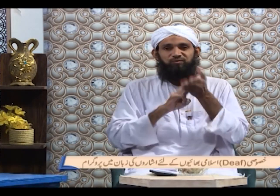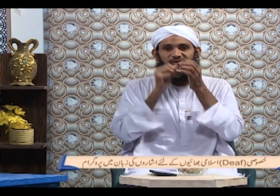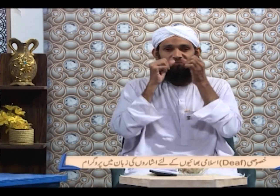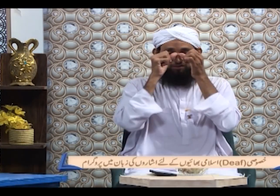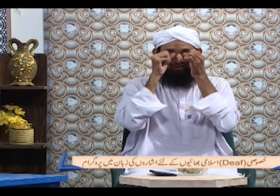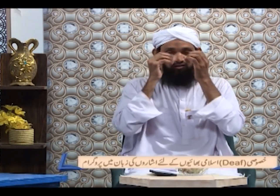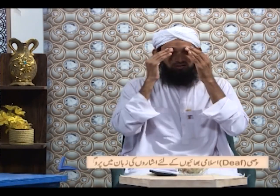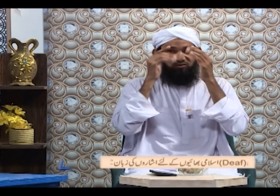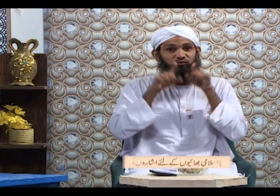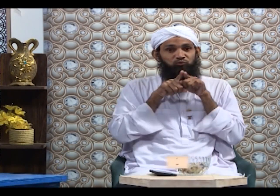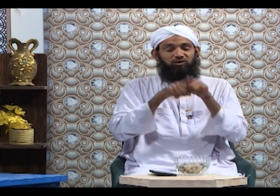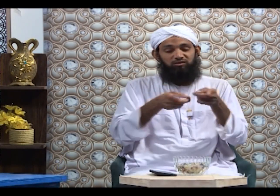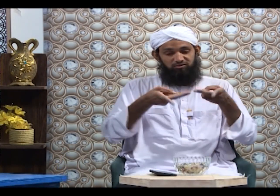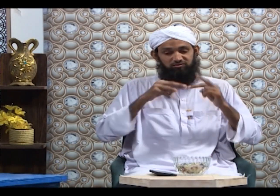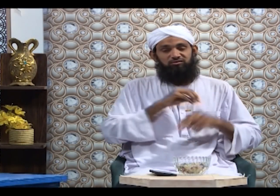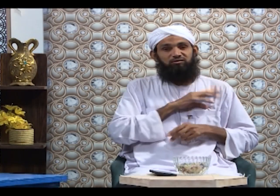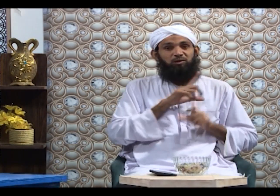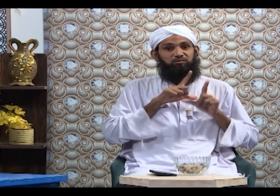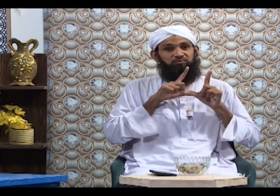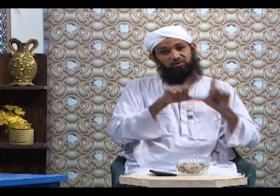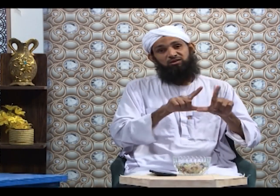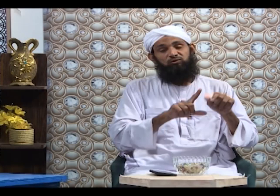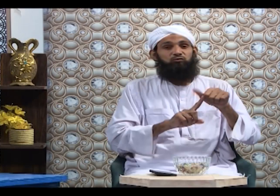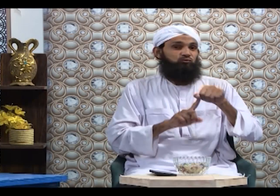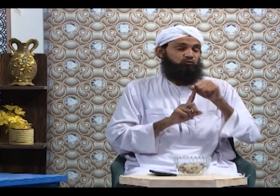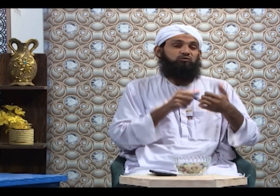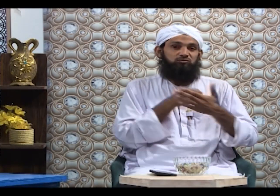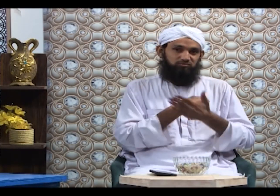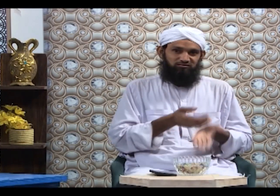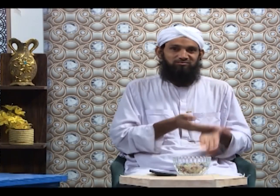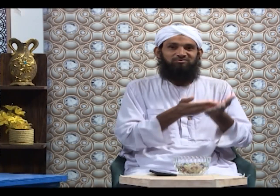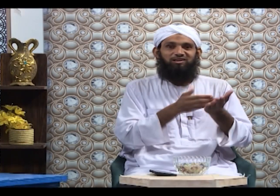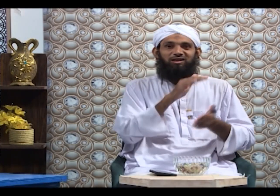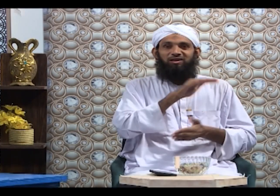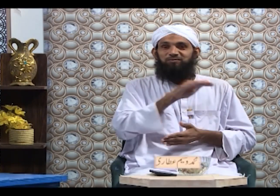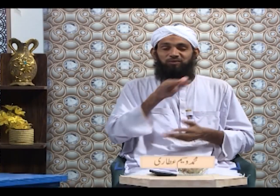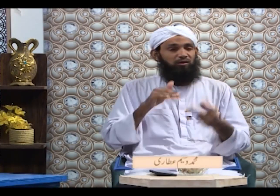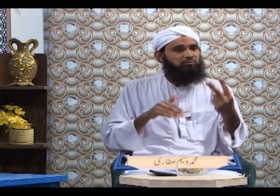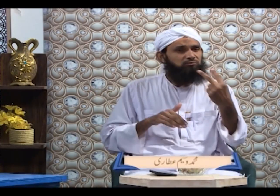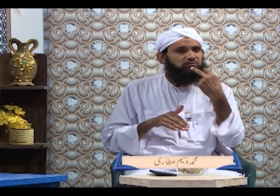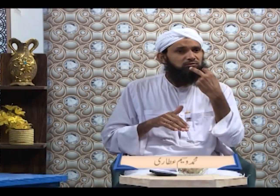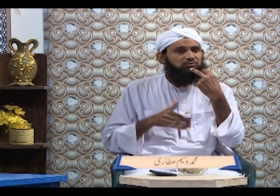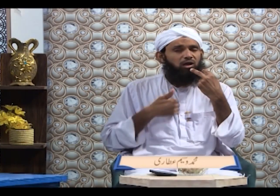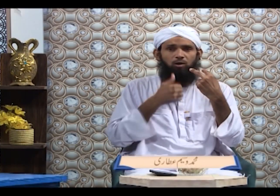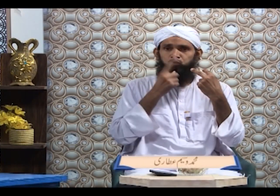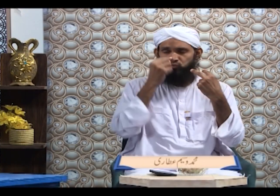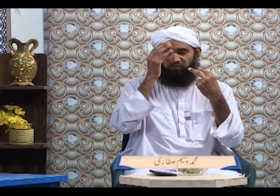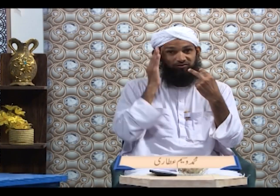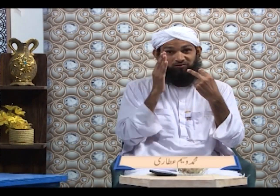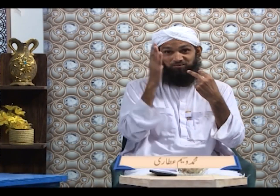وصحبہ وسلم کی سنتوں سے محبت اور ان پر عمل کی کوشش کریں۔ جب ہمارے بچے ہمیں نیکیوں میں مشغول دیکھیں گے تو انہیں بھی رغبت